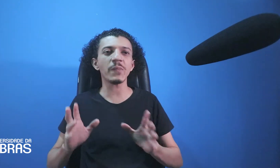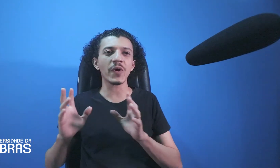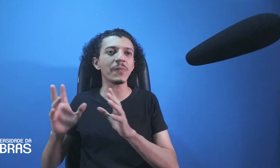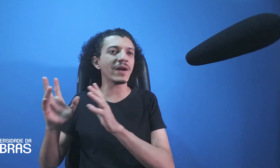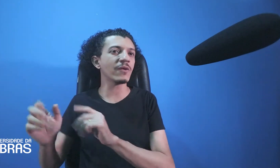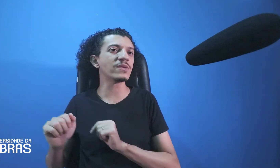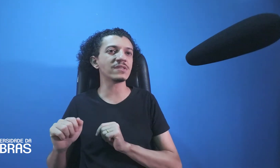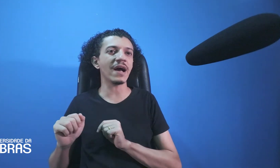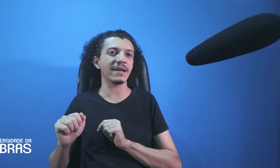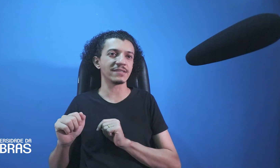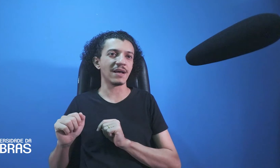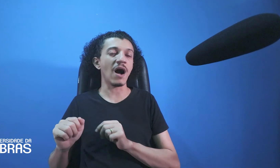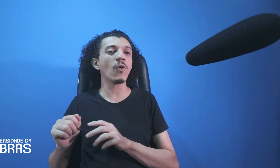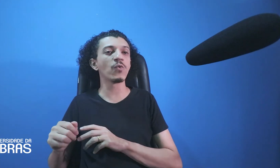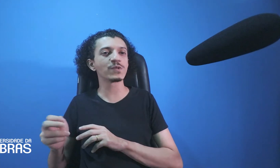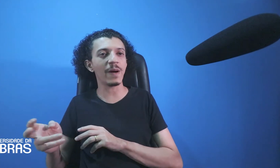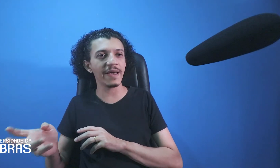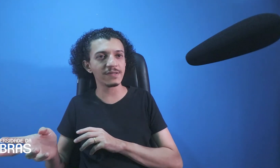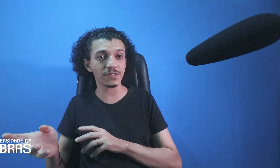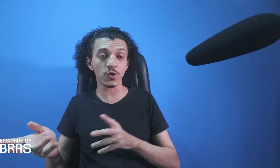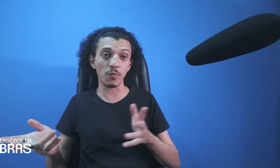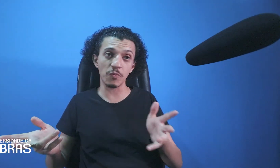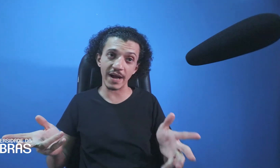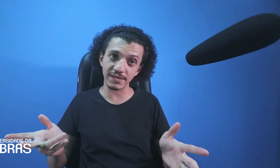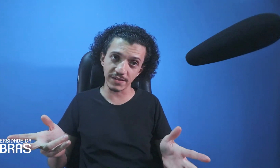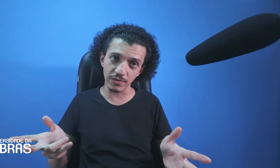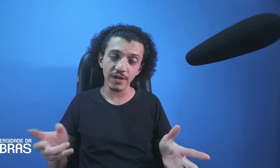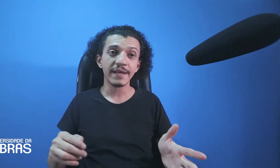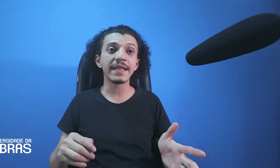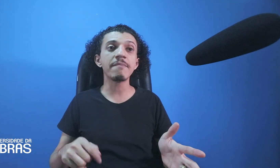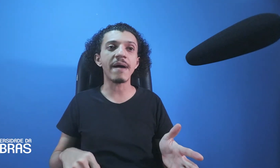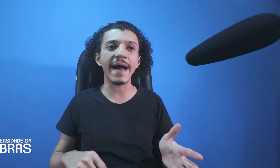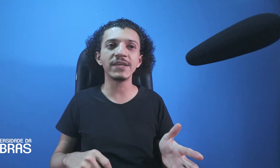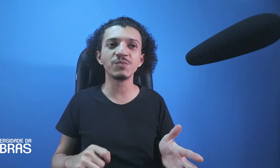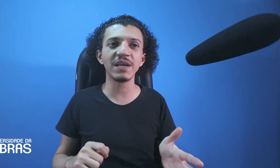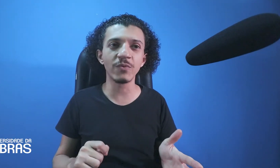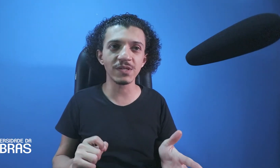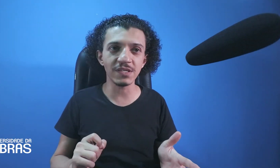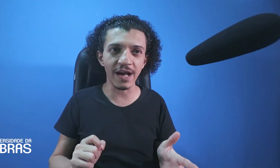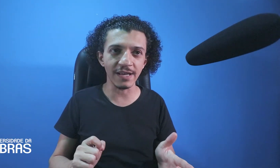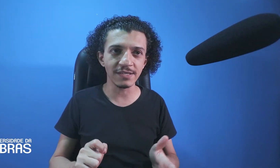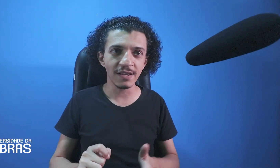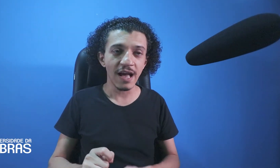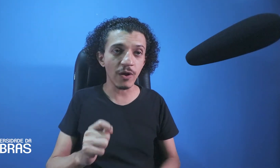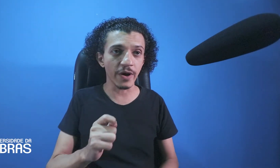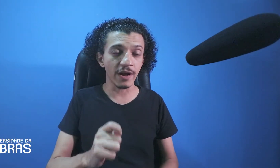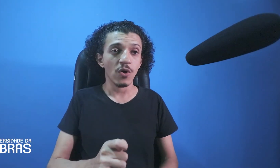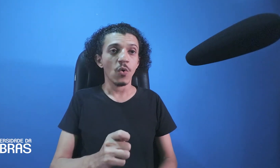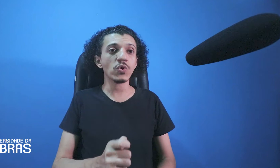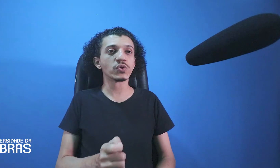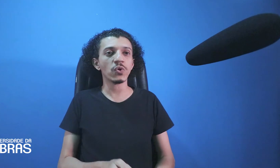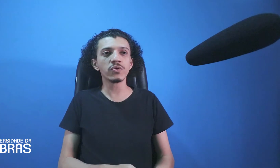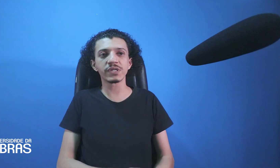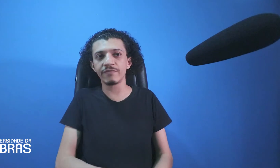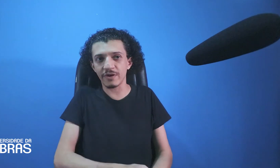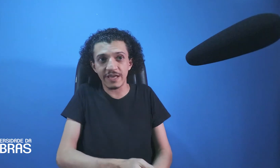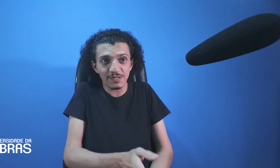própria língua de sinais. Alguns países, como o Brasil, têm mais de uma língua de sinais. Agora, os surdos que as